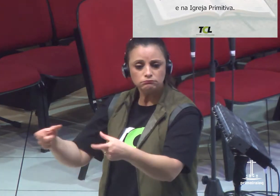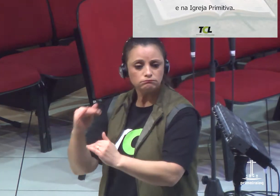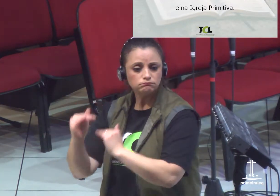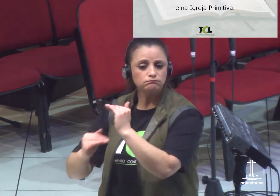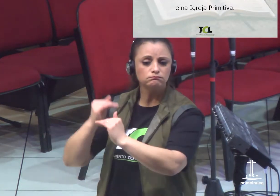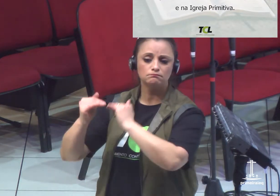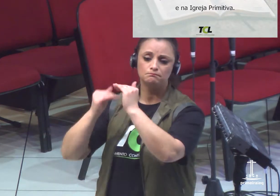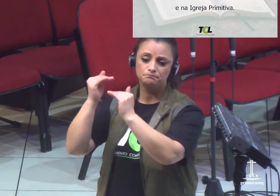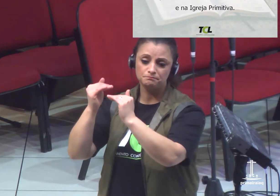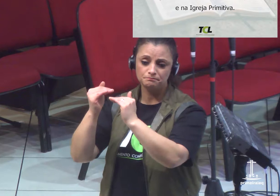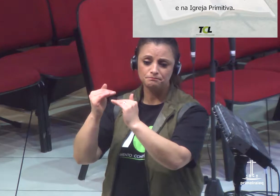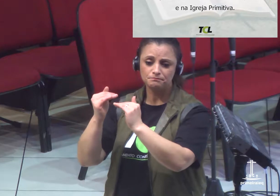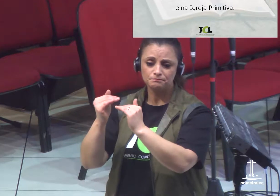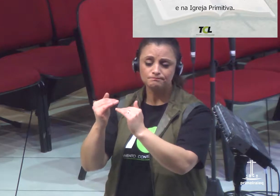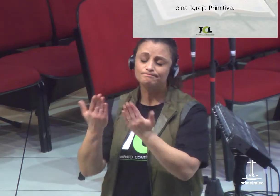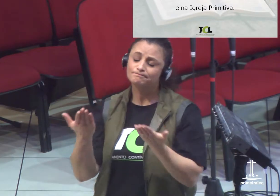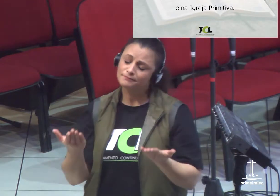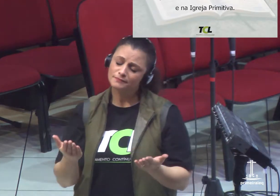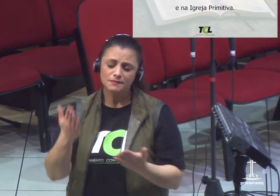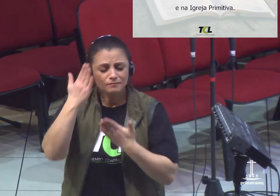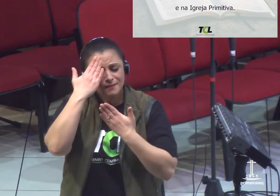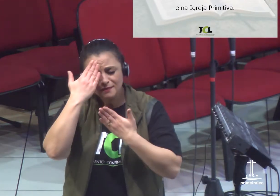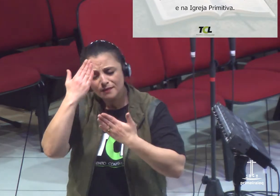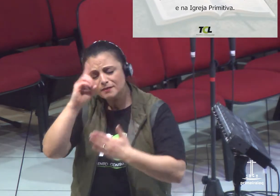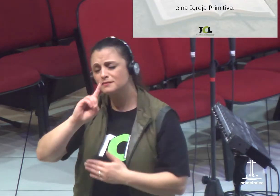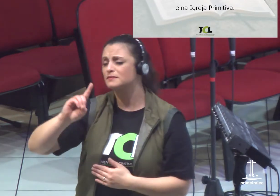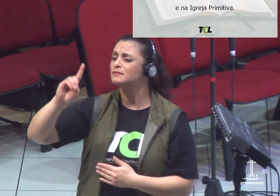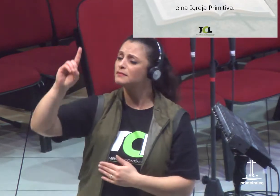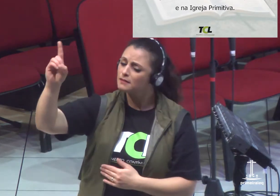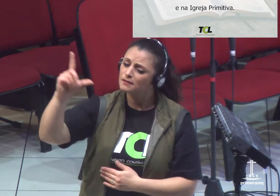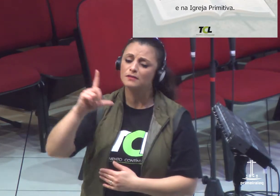Louvado seja Deus porque existem os orfanatos, as casas-lares.